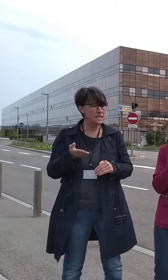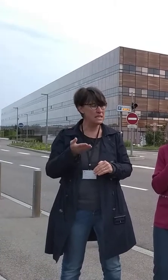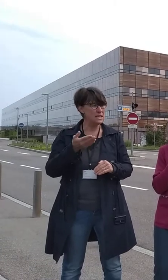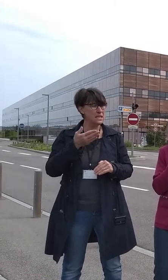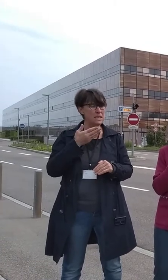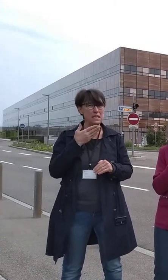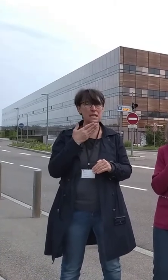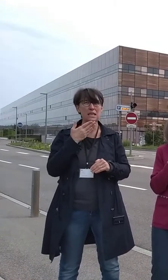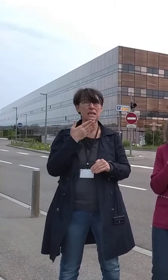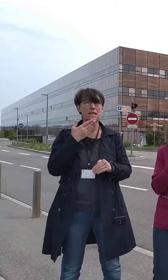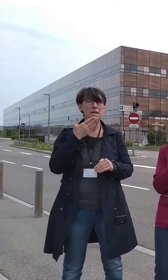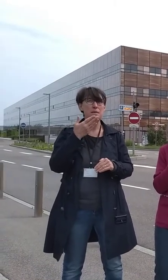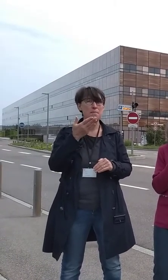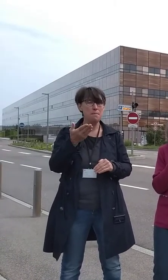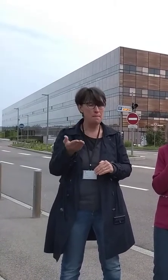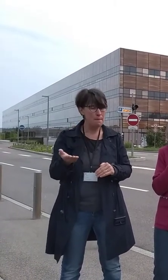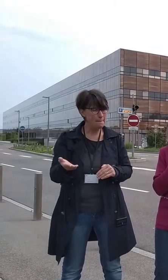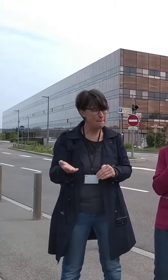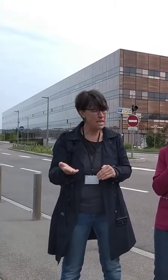merci,